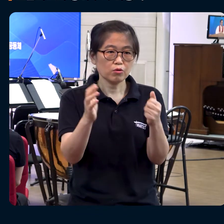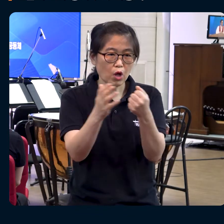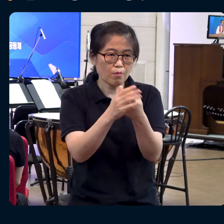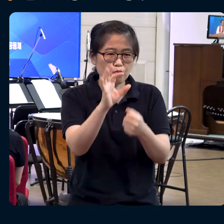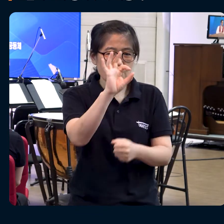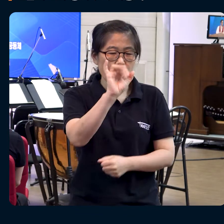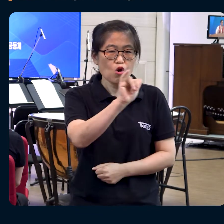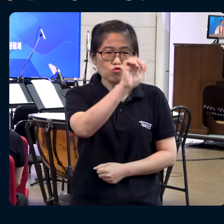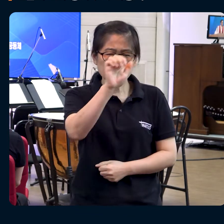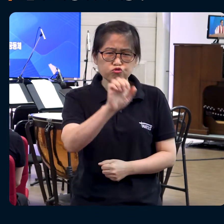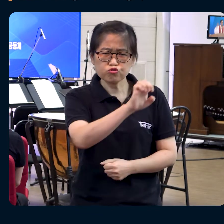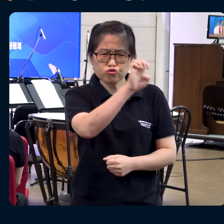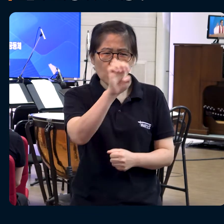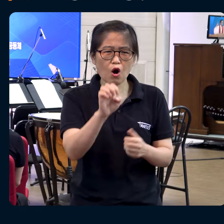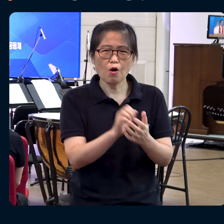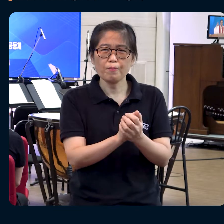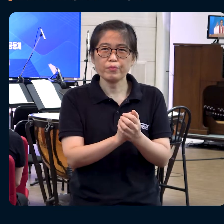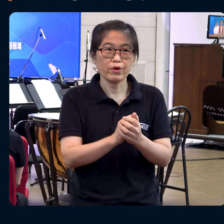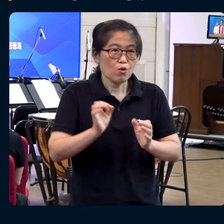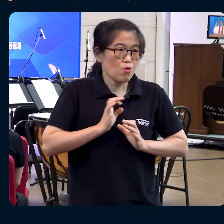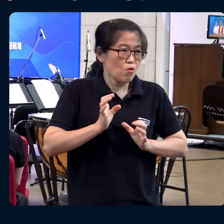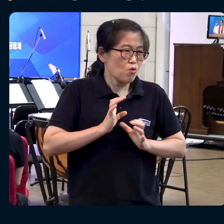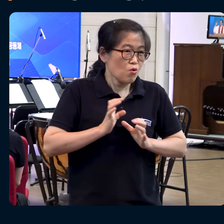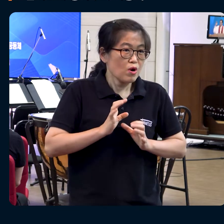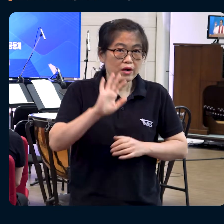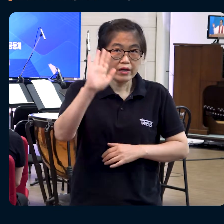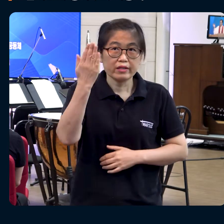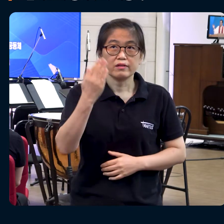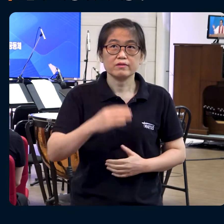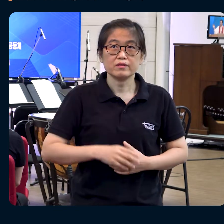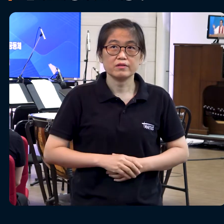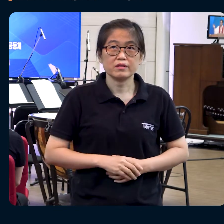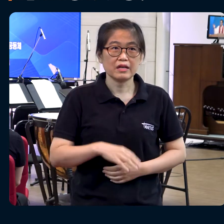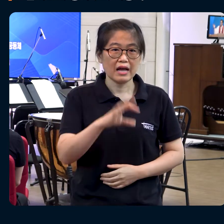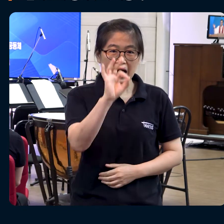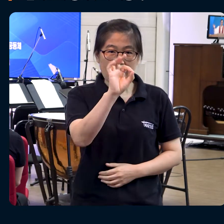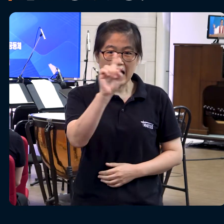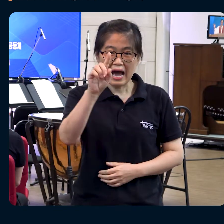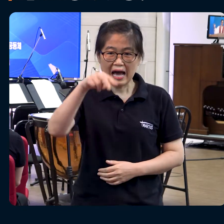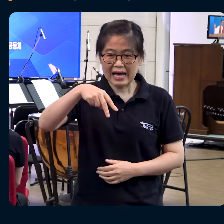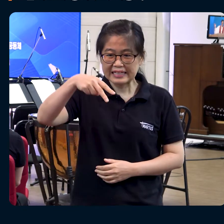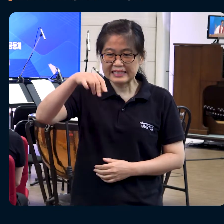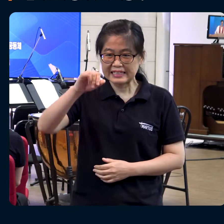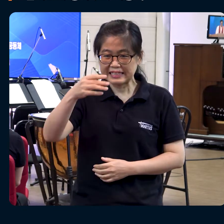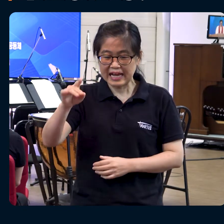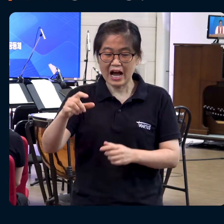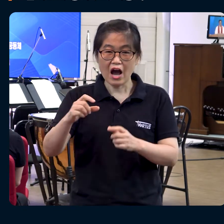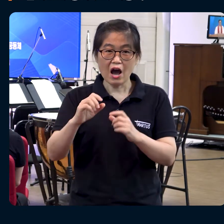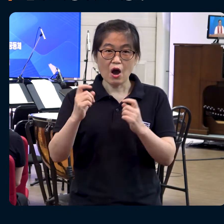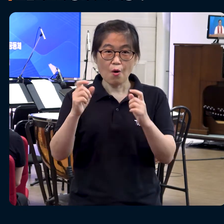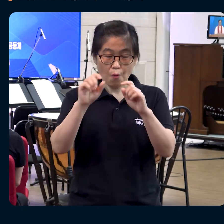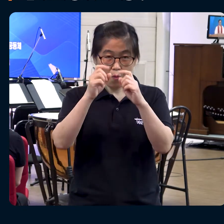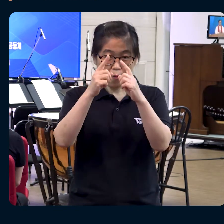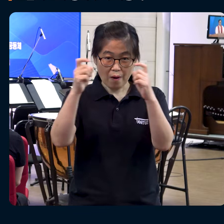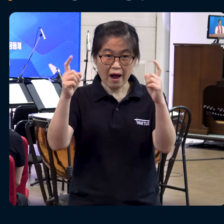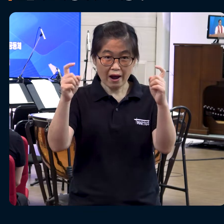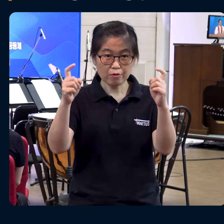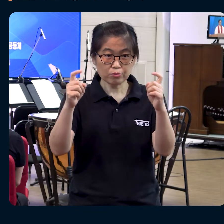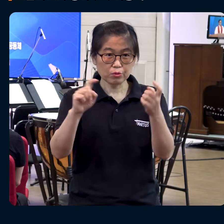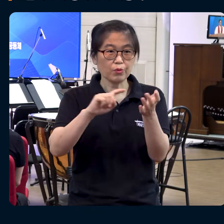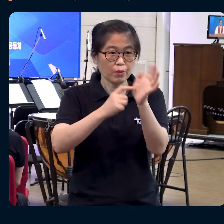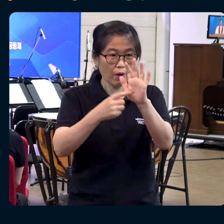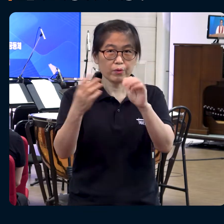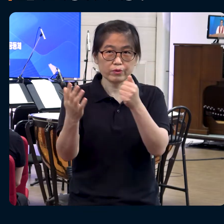난리가 났습니다. 메소포타미아, 즉 아시리아 왕국이 나오니까. 그래가지고 그때 막 그냥 그